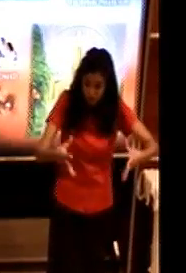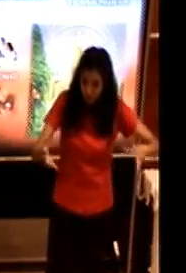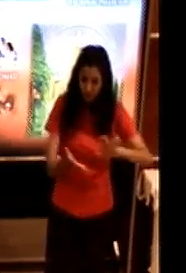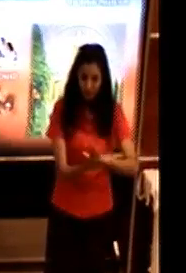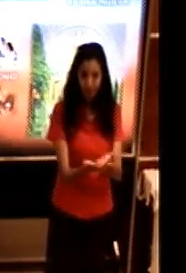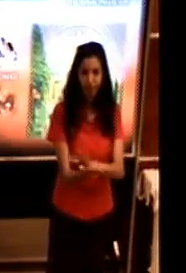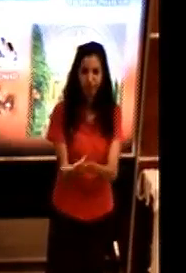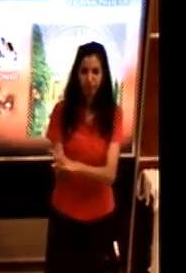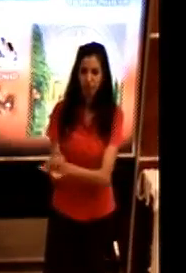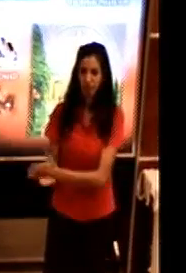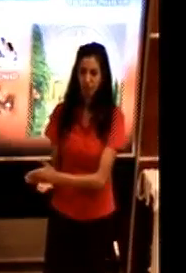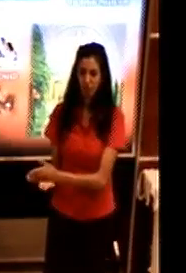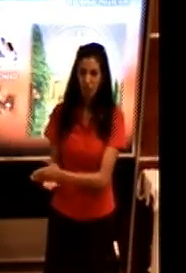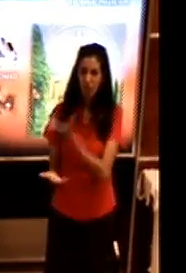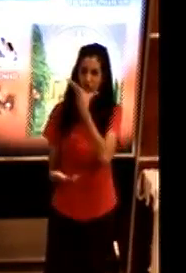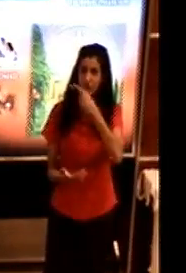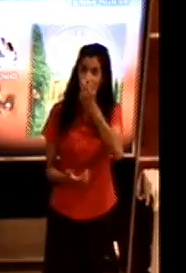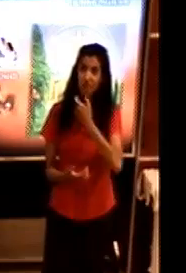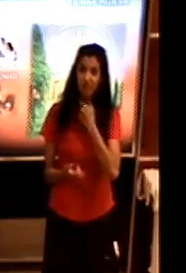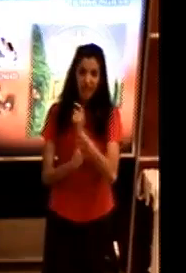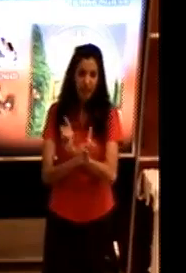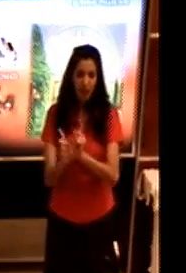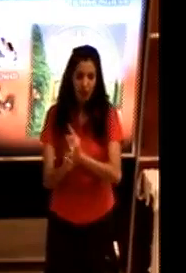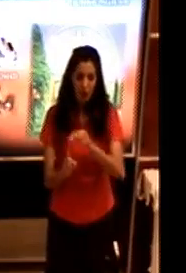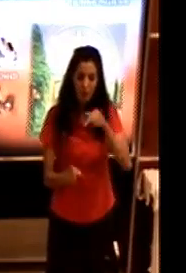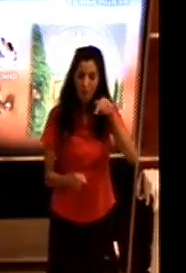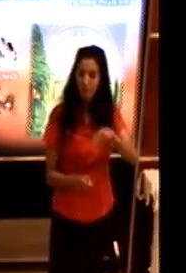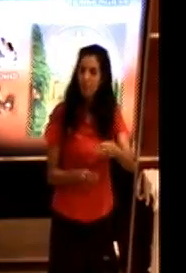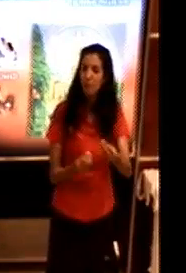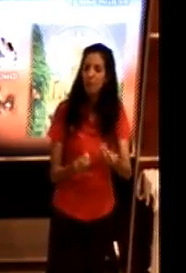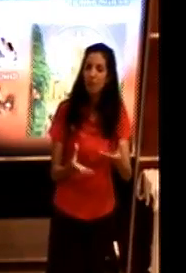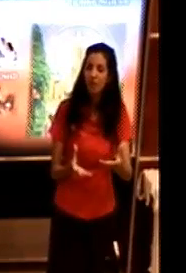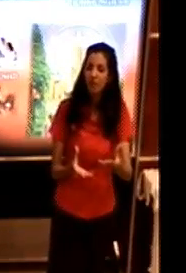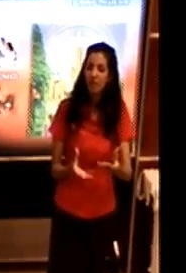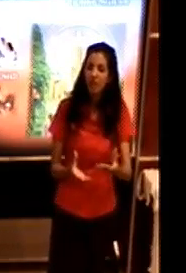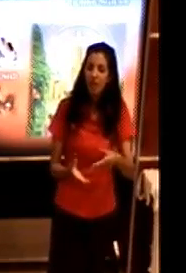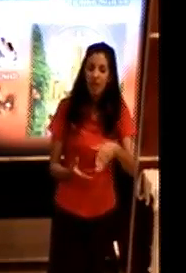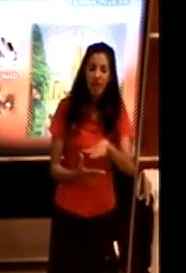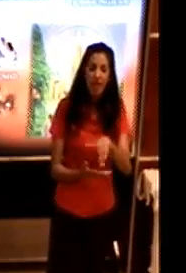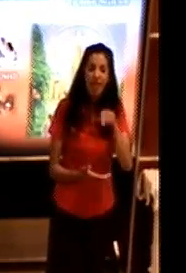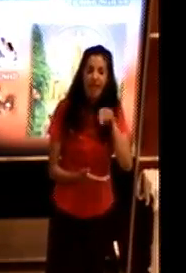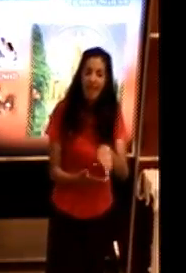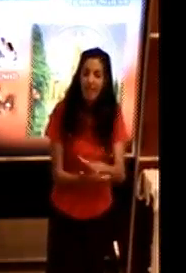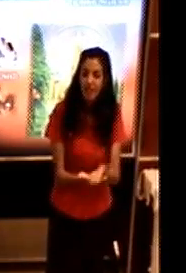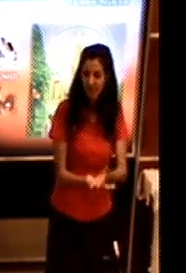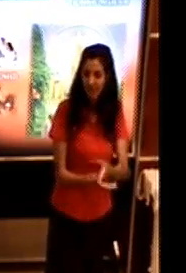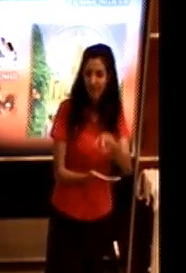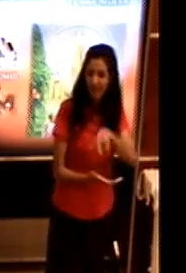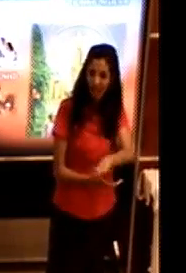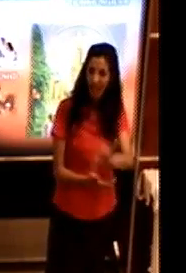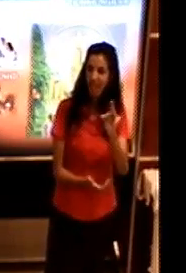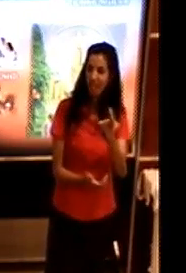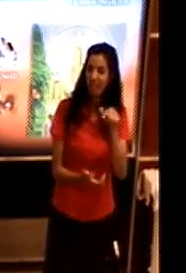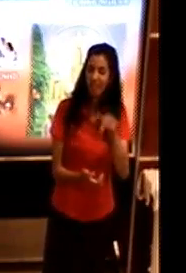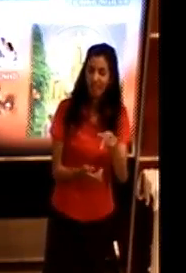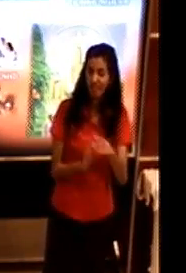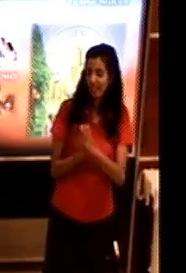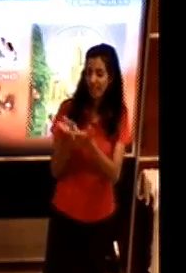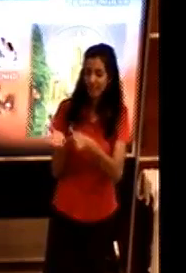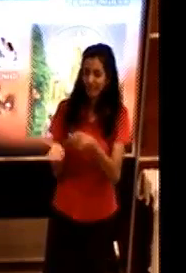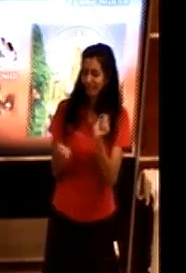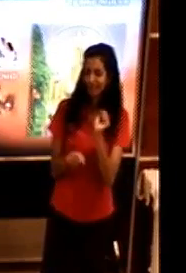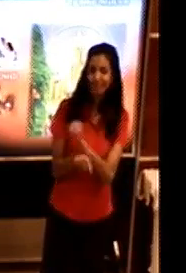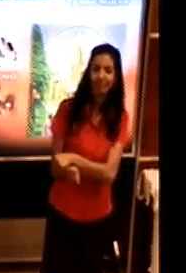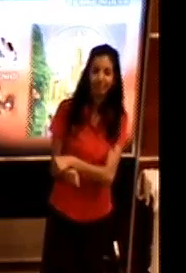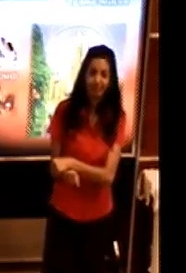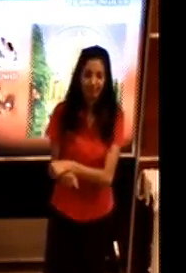es tropiezo, aquí dice la Biblia, piedra de tropiezo, porque no quieren hacer la